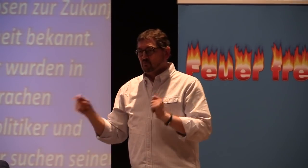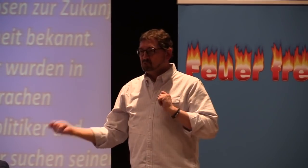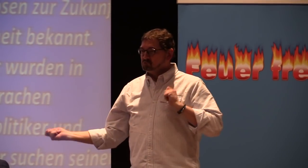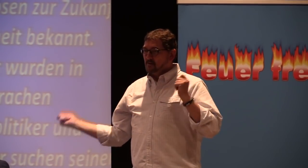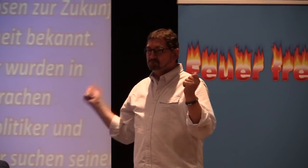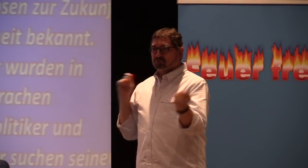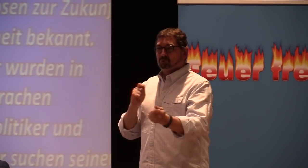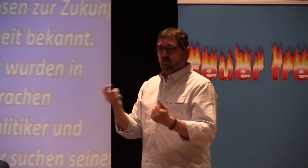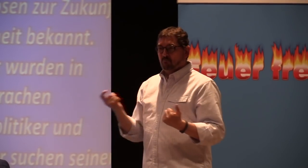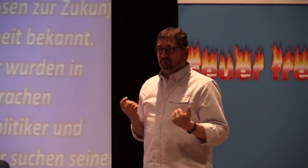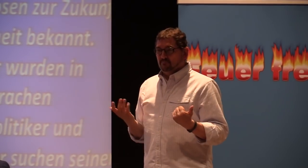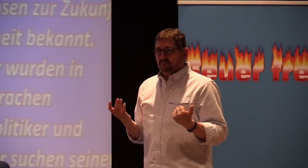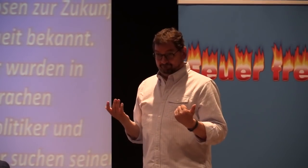Historiker Harari, nicht mehr existieren wird.